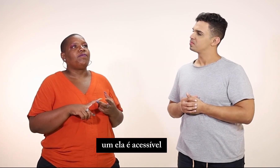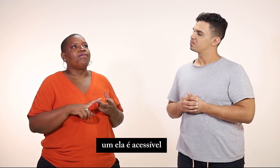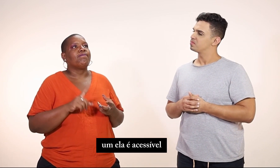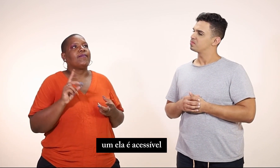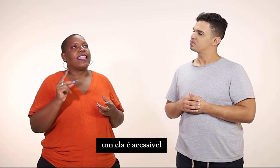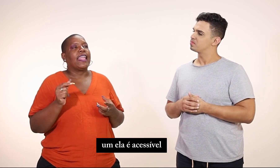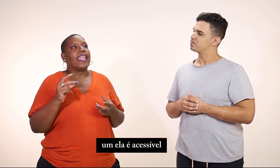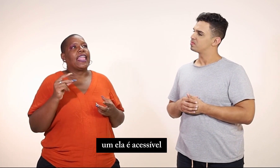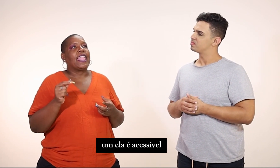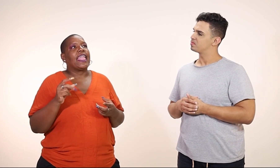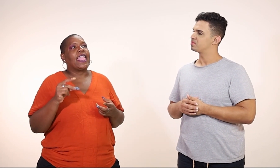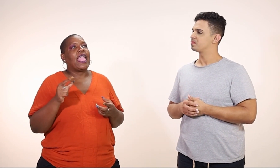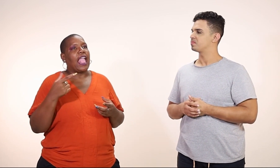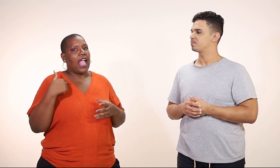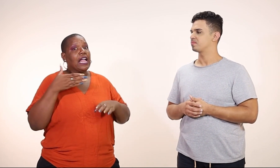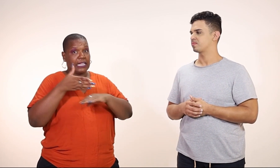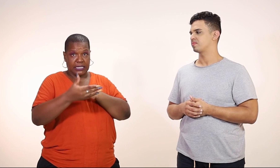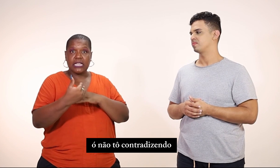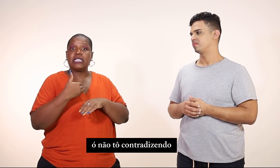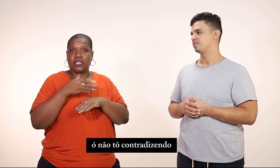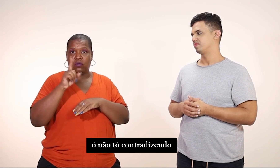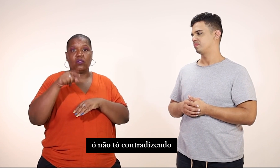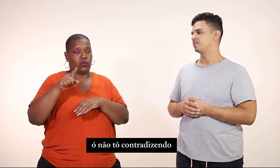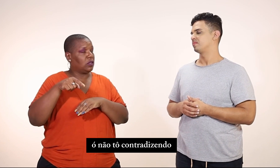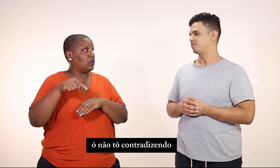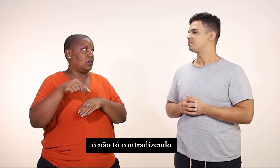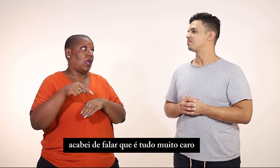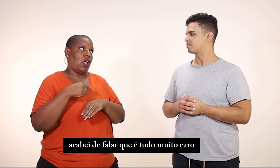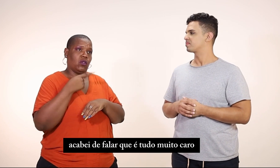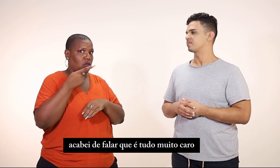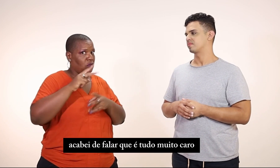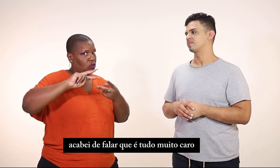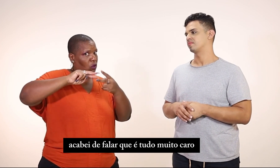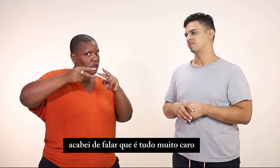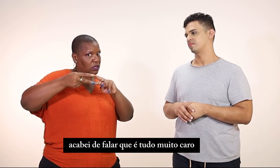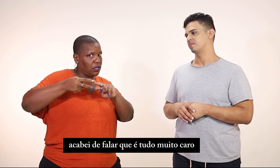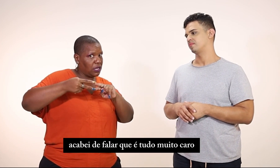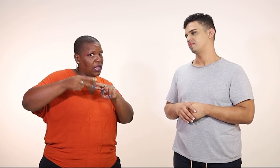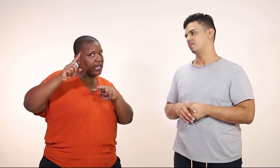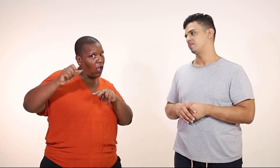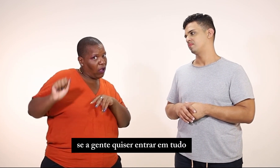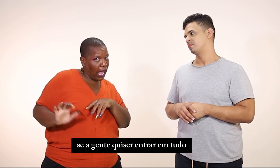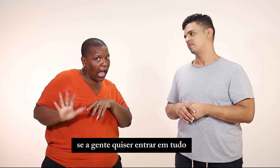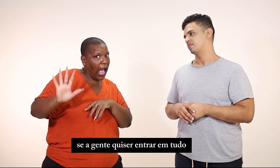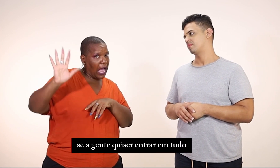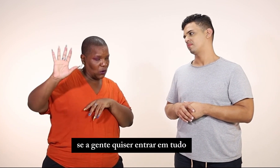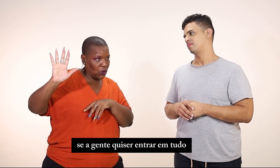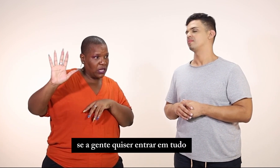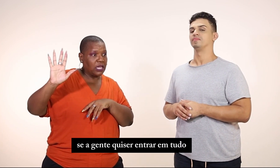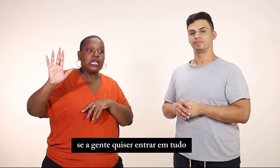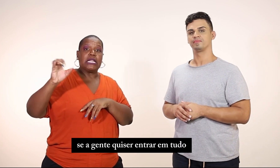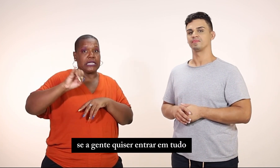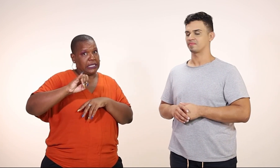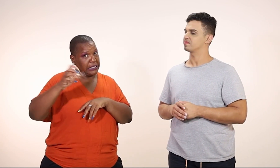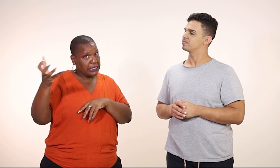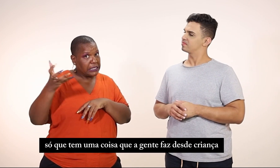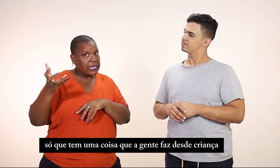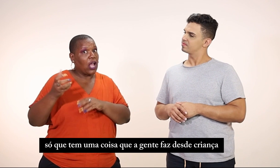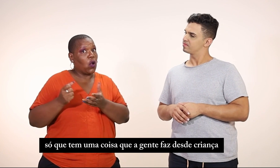ela é acessível. Ó, não tô contradizendo. Acabei de falar que é tudo muito caro. Se a gente quiser entrar em tudo. Só